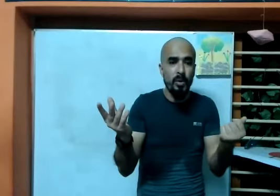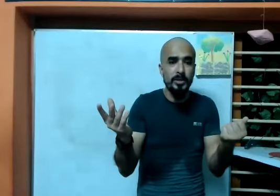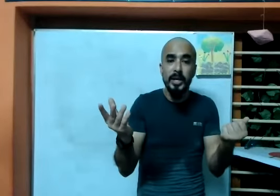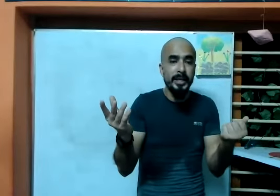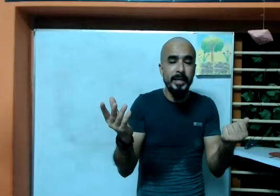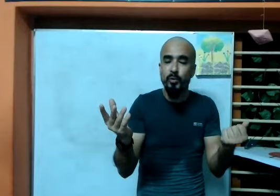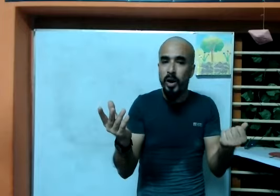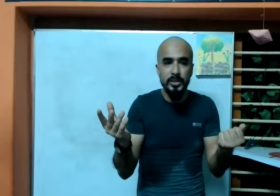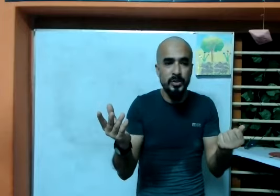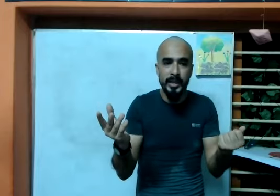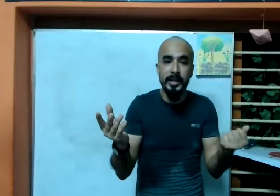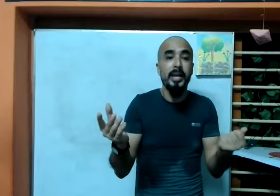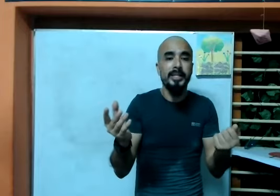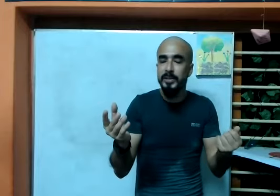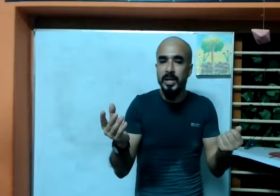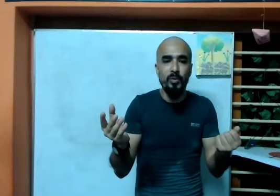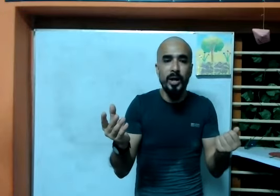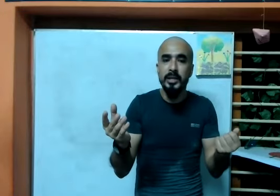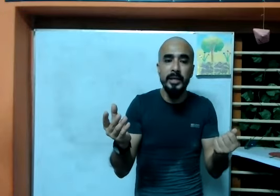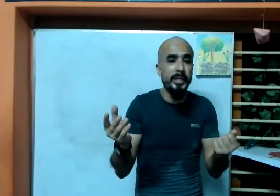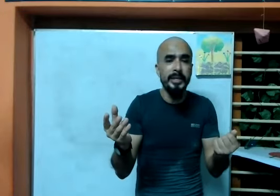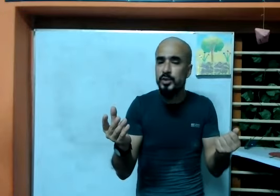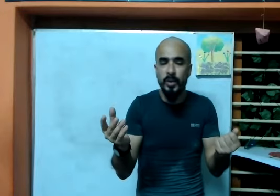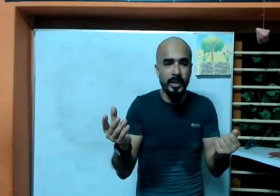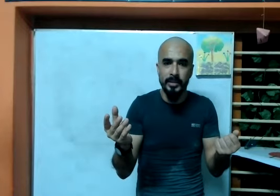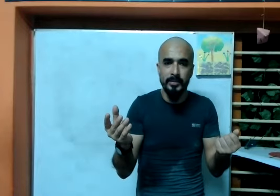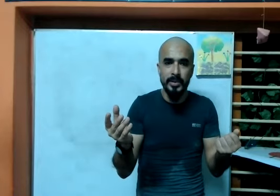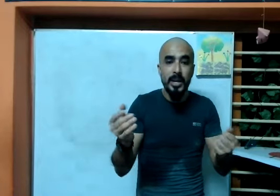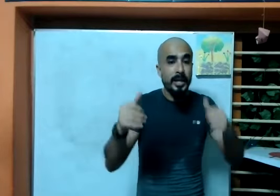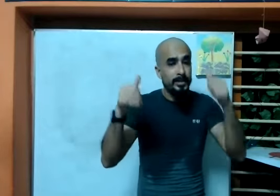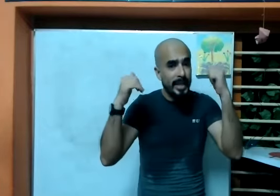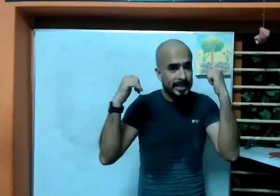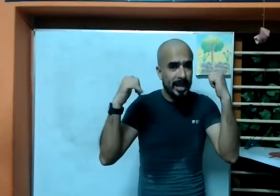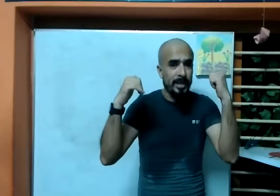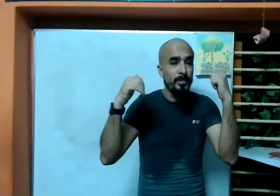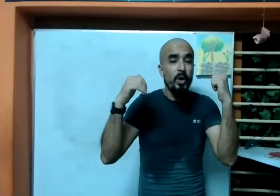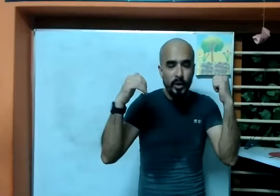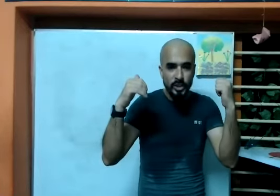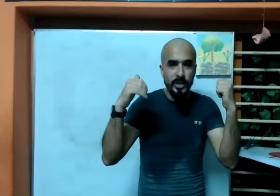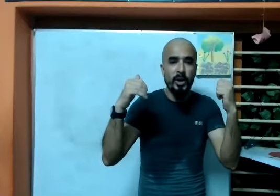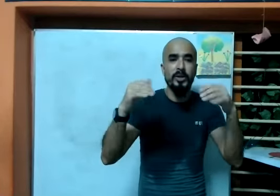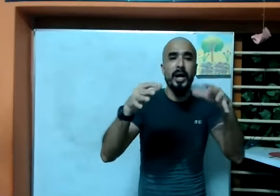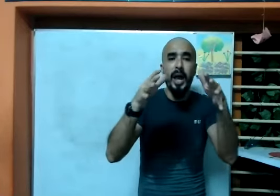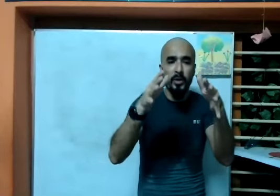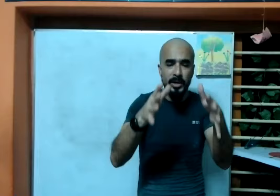হোয়াট হি ওয়াজ ডুইং, সে বলছে না হোয়াট হি ইজ ডুইং, কারণ দ্যাট টাইম ওই সময়ের ঘটনা, এখন